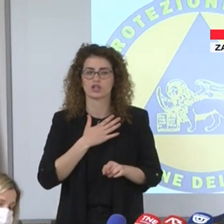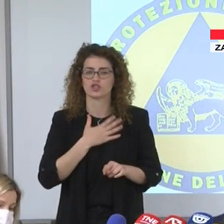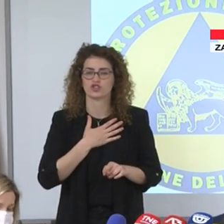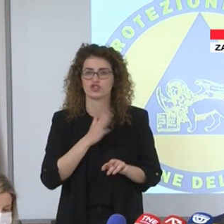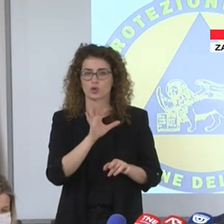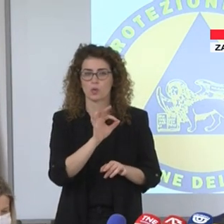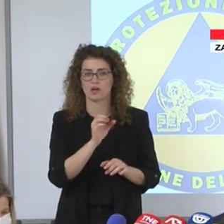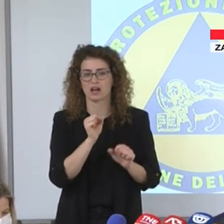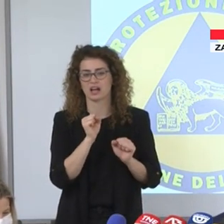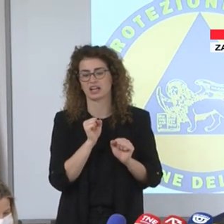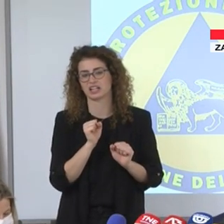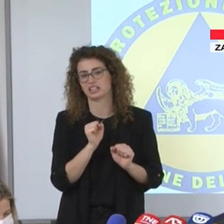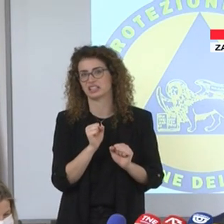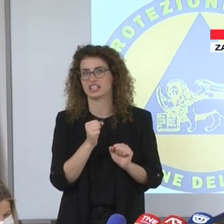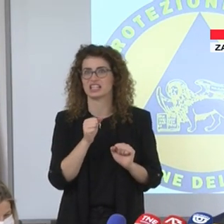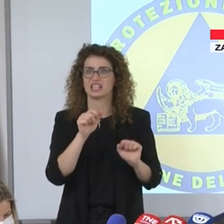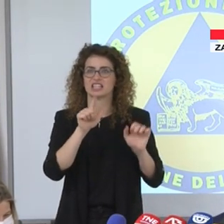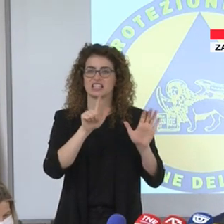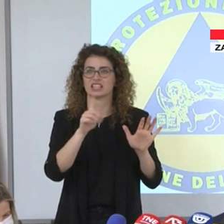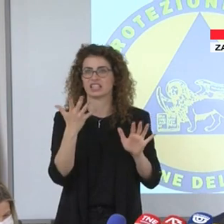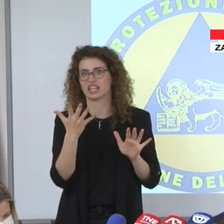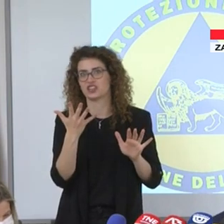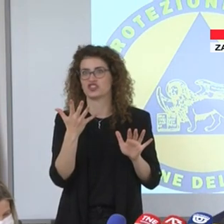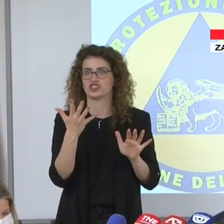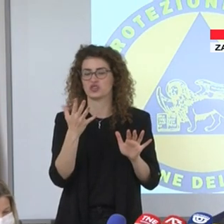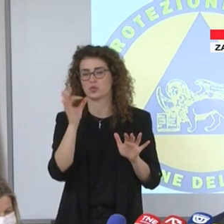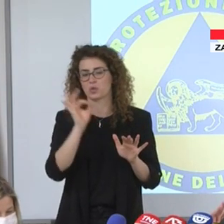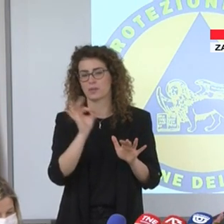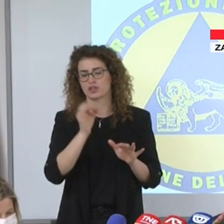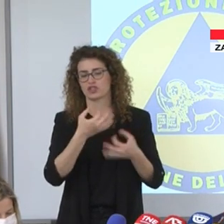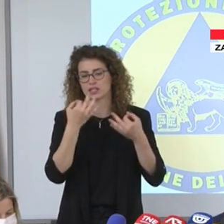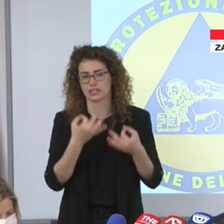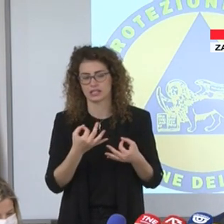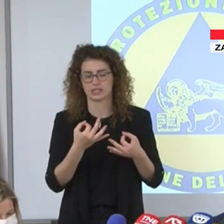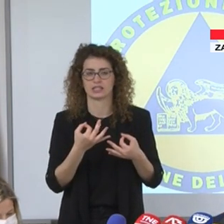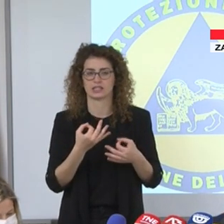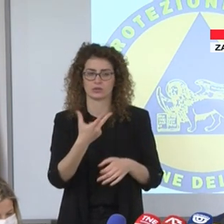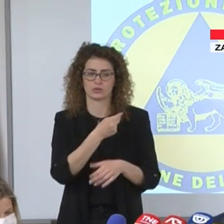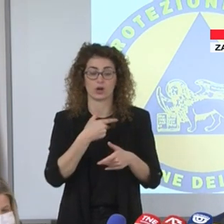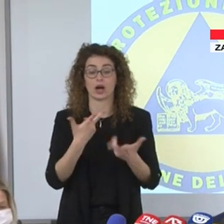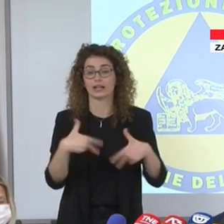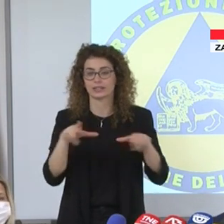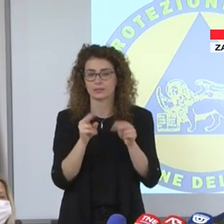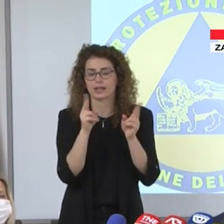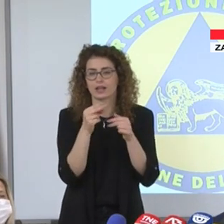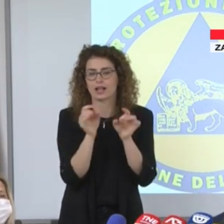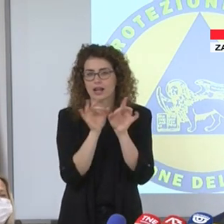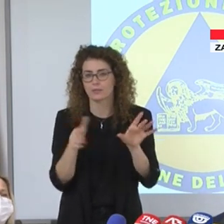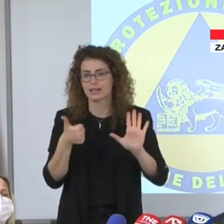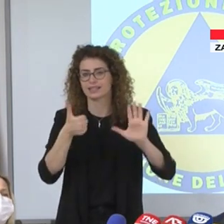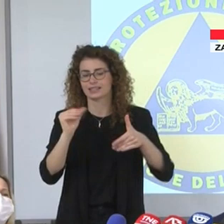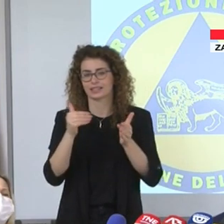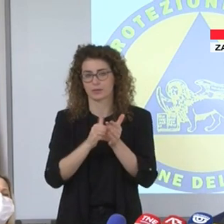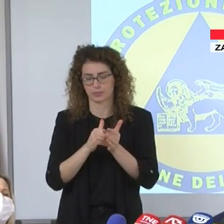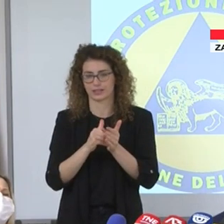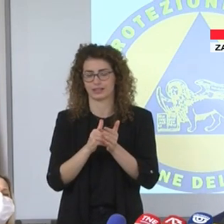chiudiamo 65-70% sicuro si vaccineranno. Ripeto, 60.000 posti liberi, approfittatene. E